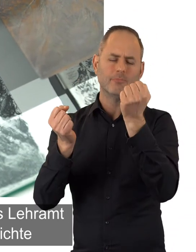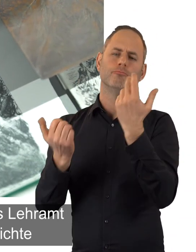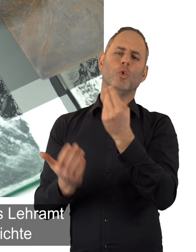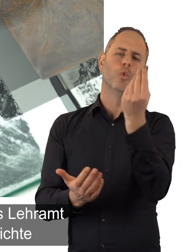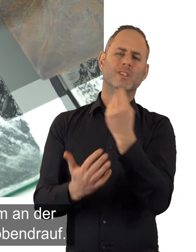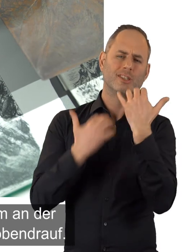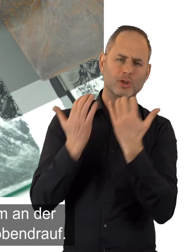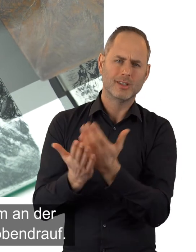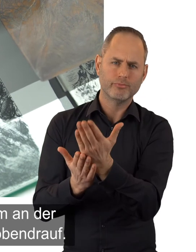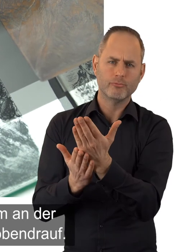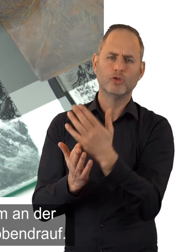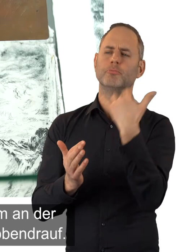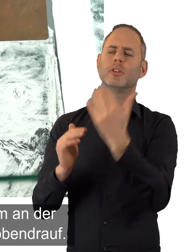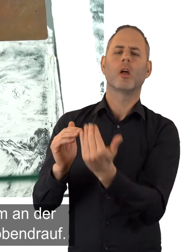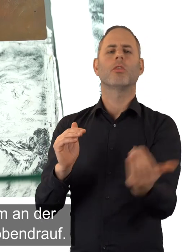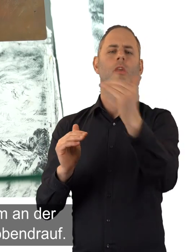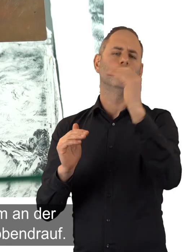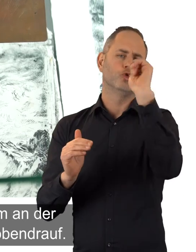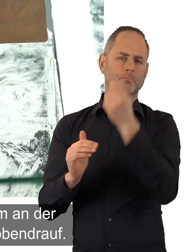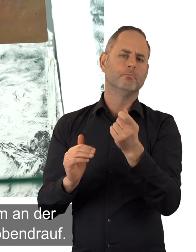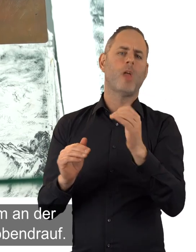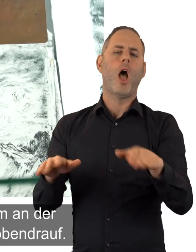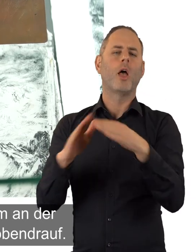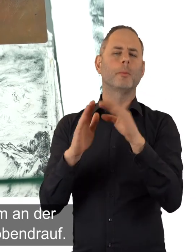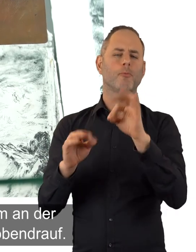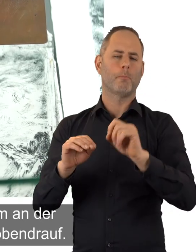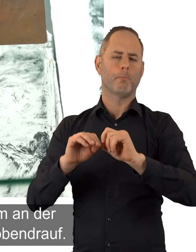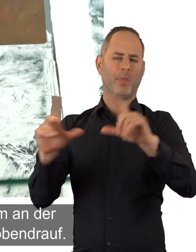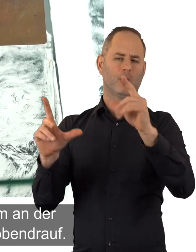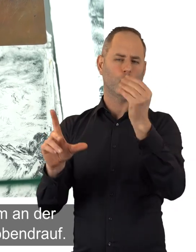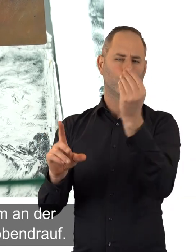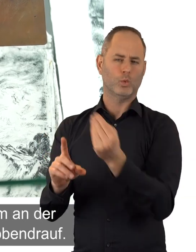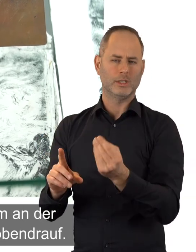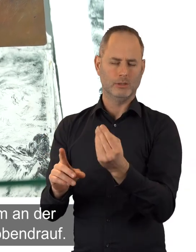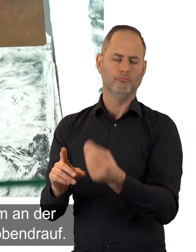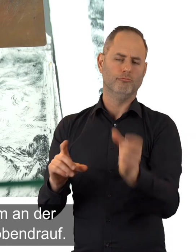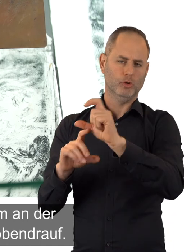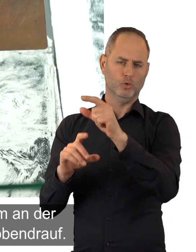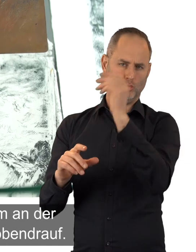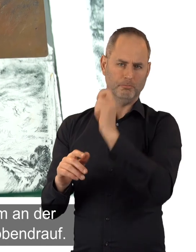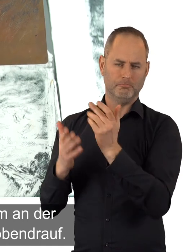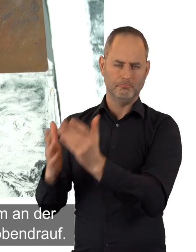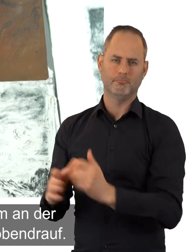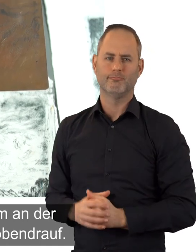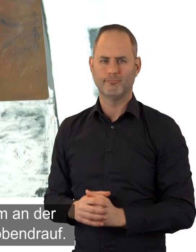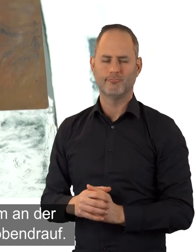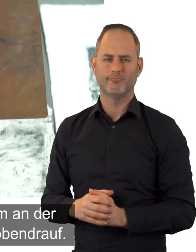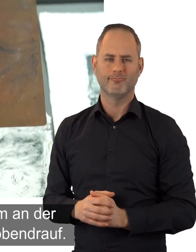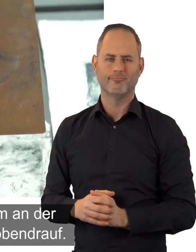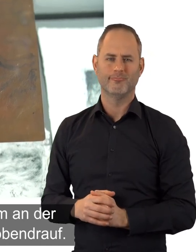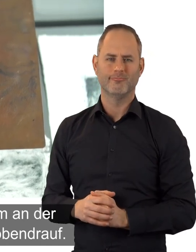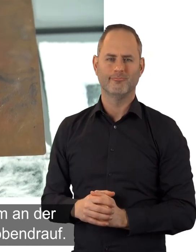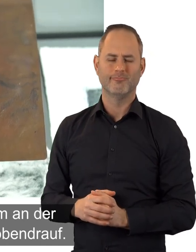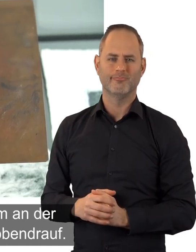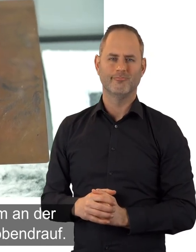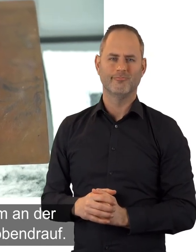und setzte dem noch ein Studium an der Akademie der bildenden Künste obendrauf.